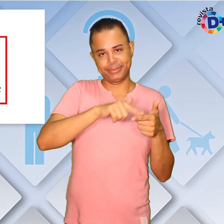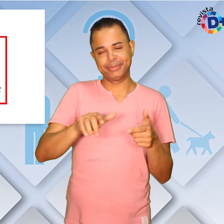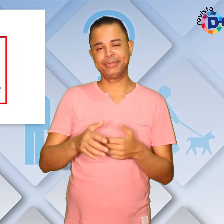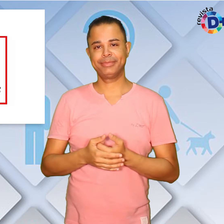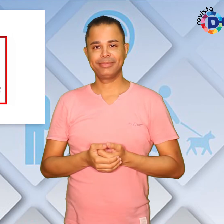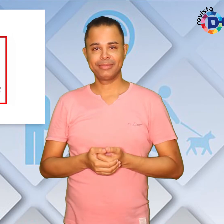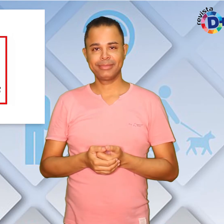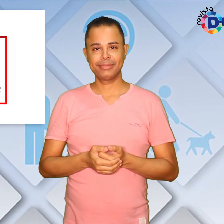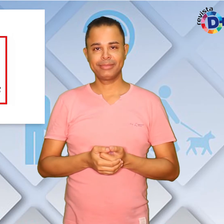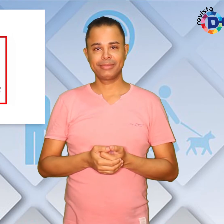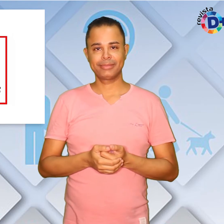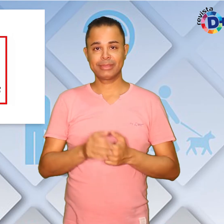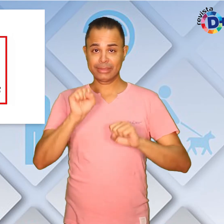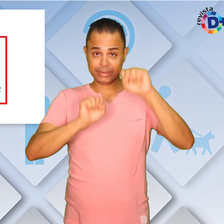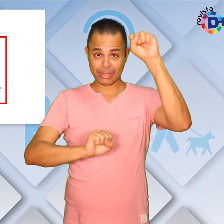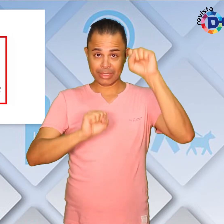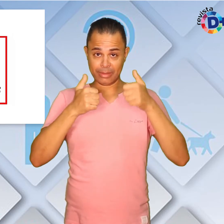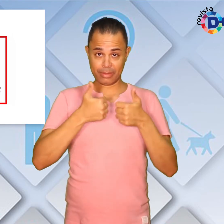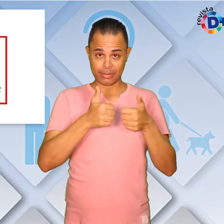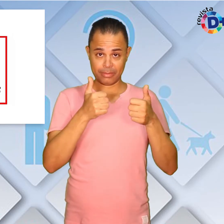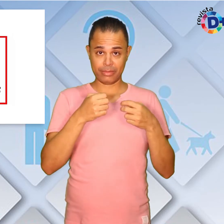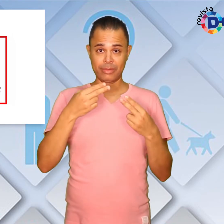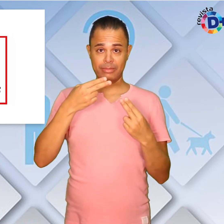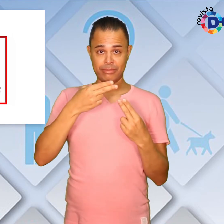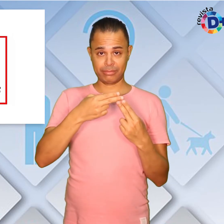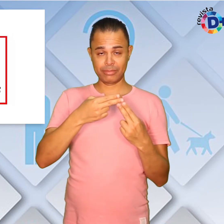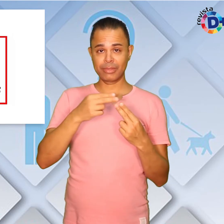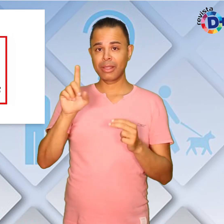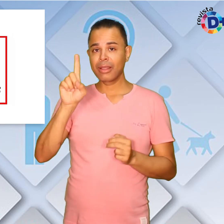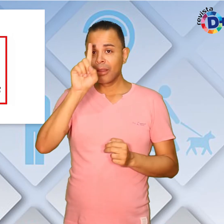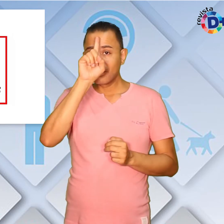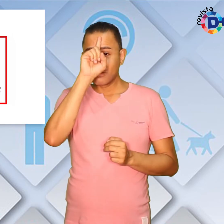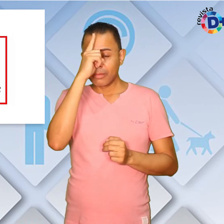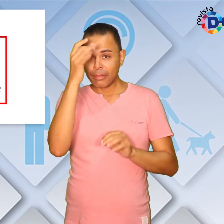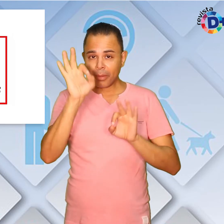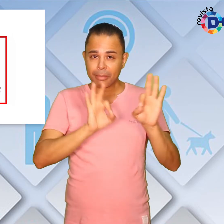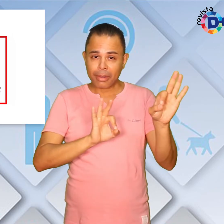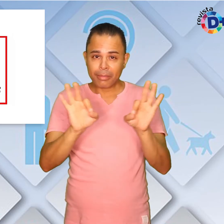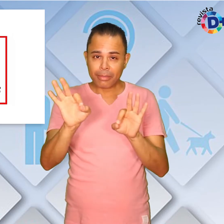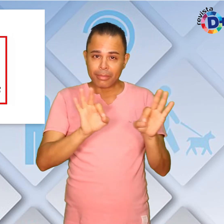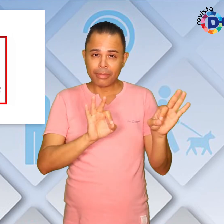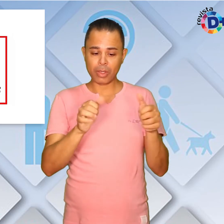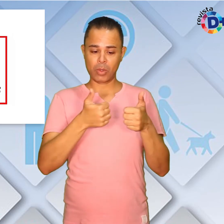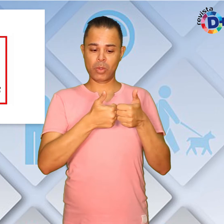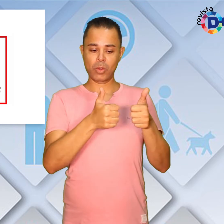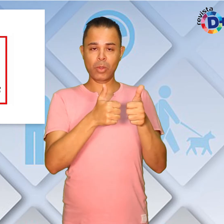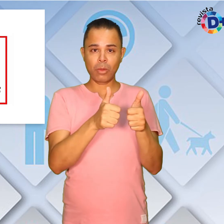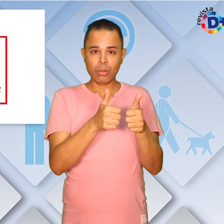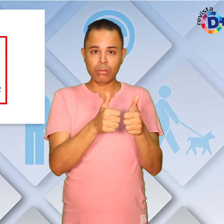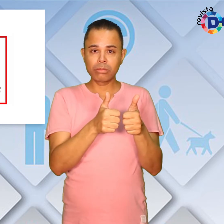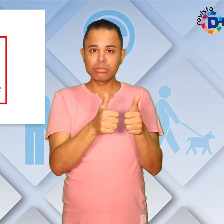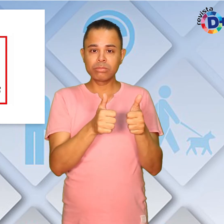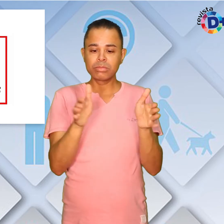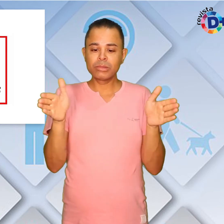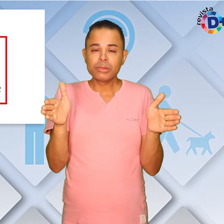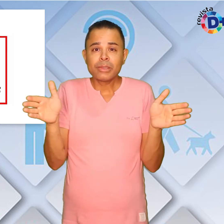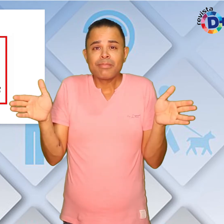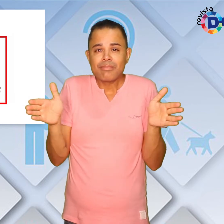a sptrans desenvolveu uma configuração inovadora demille ônibus